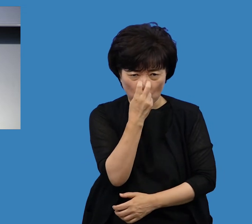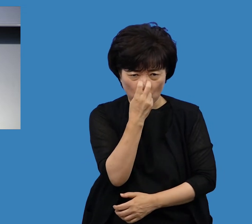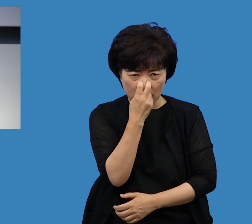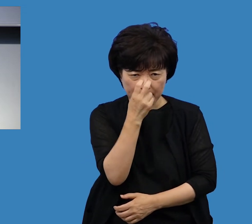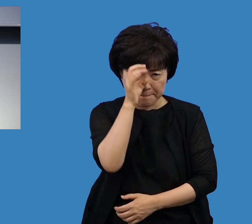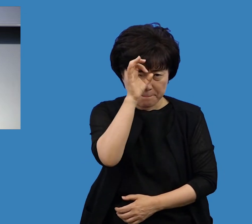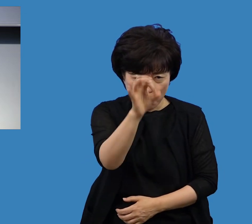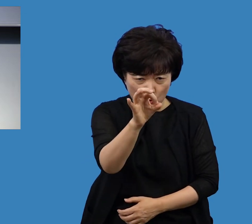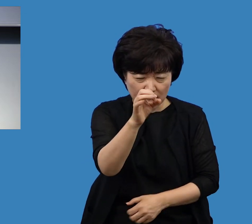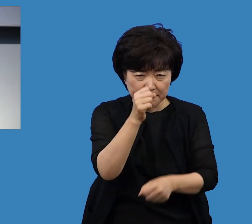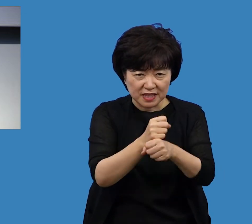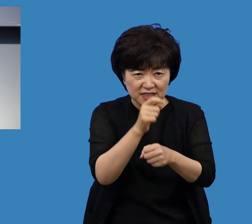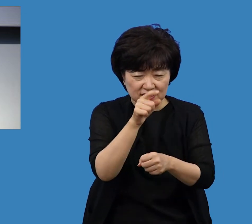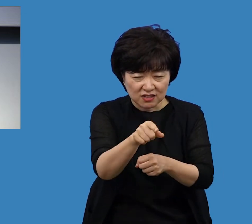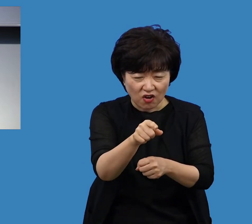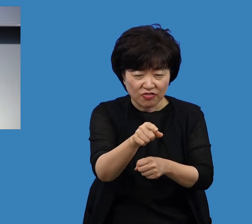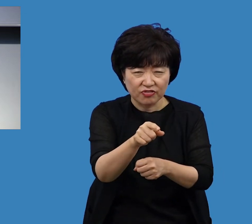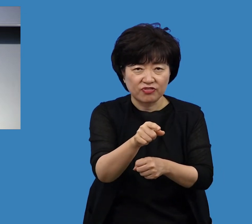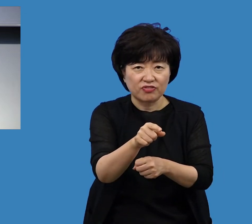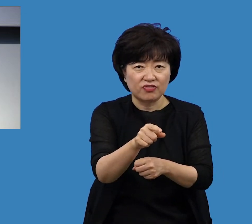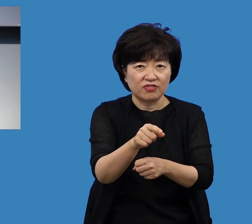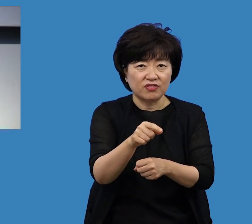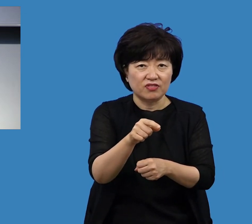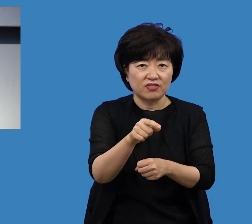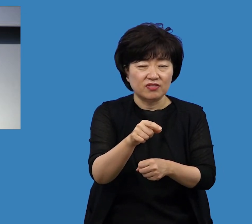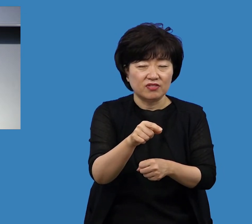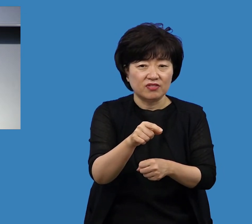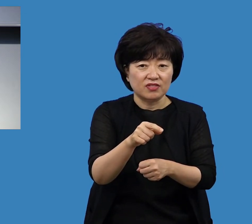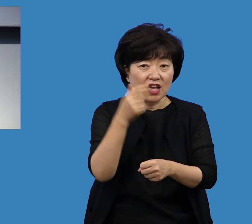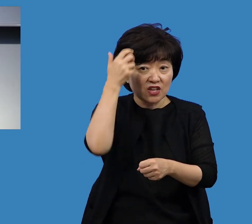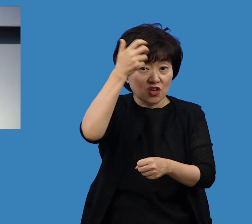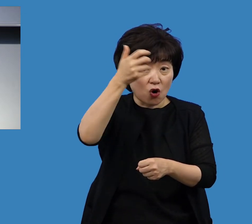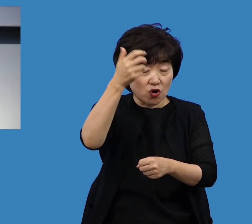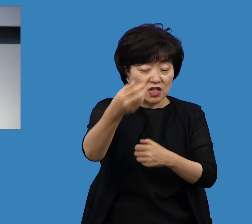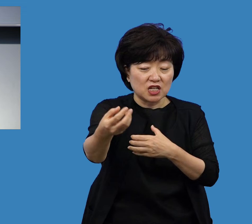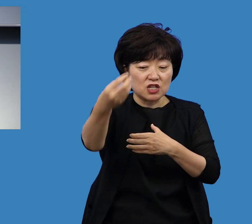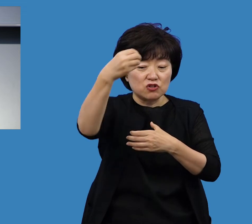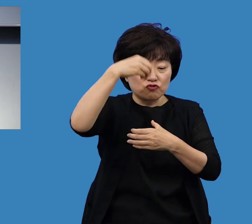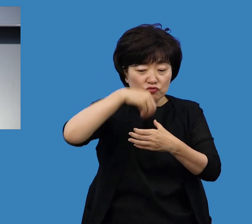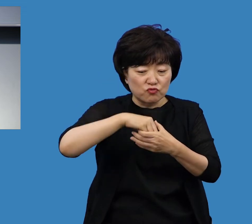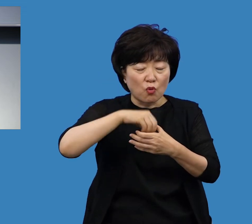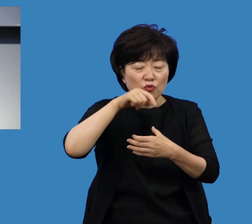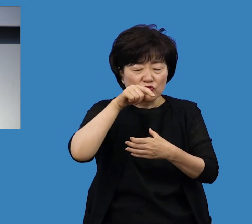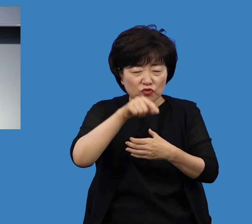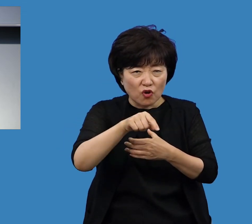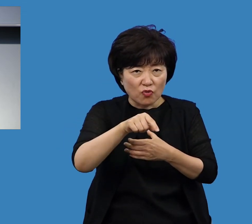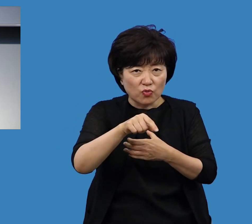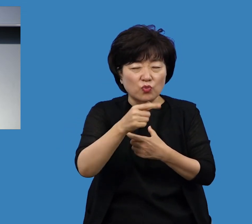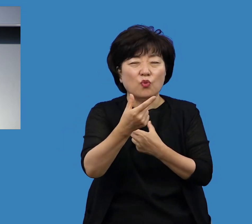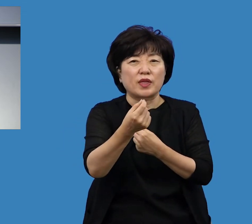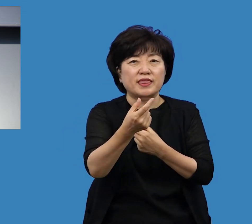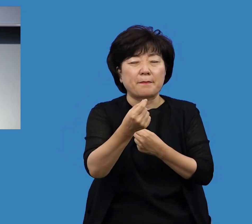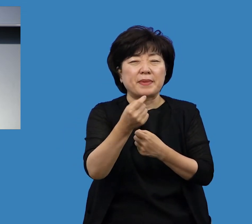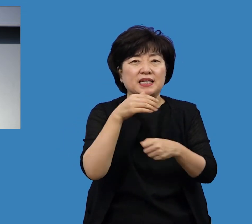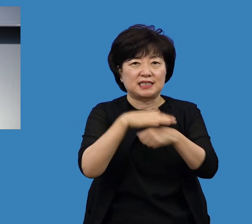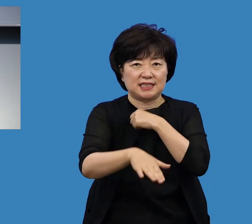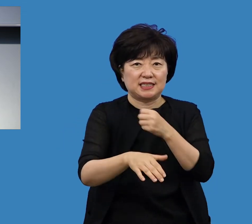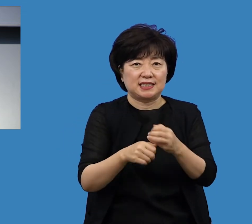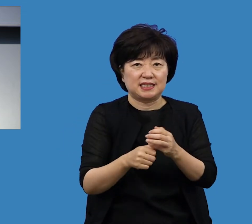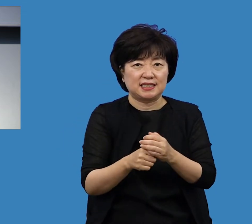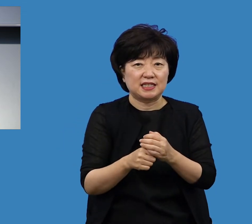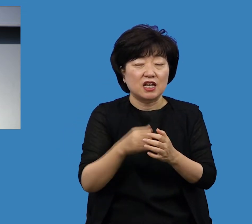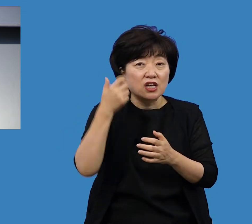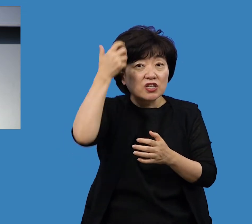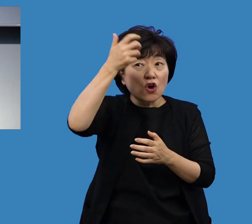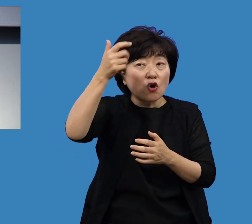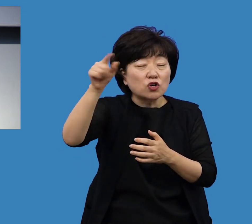어떻게 우리 안에 들어오게 되는가, 이것도 동일해요. 이거는 다음 주에 조금 더 깊게 살펴볼 텐데, 영이 어떻게 우리 안에 들어오게